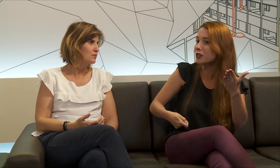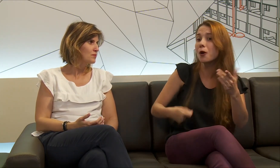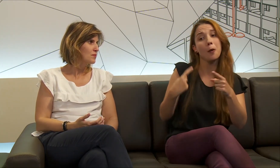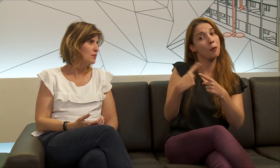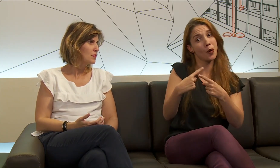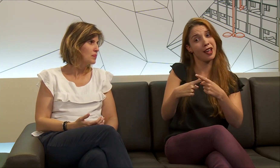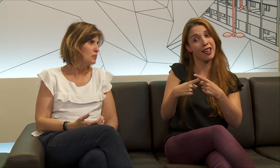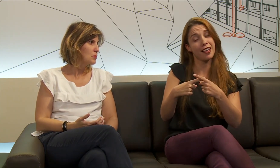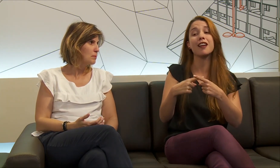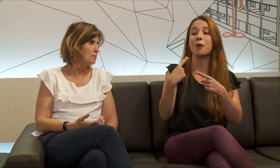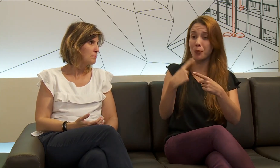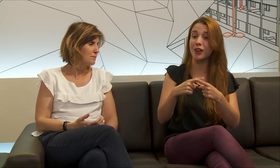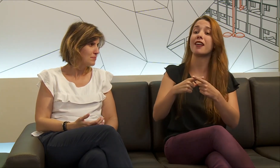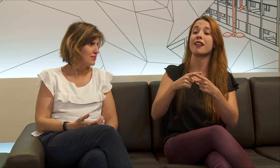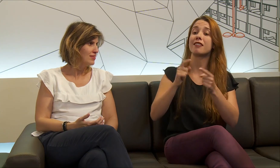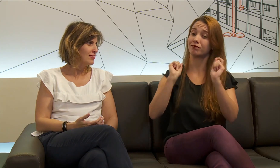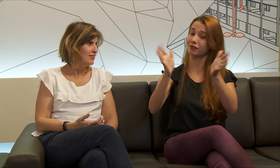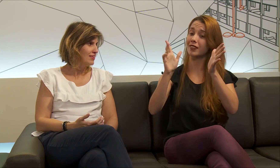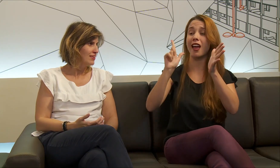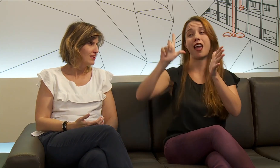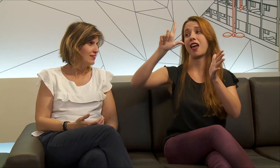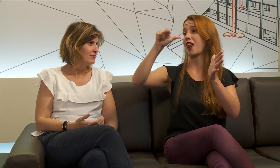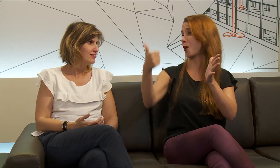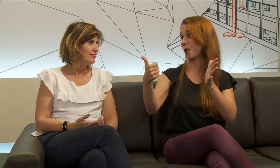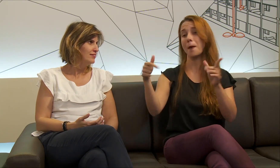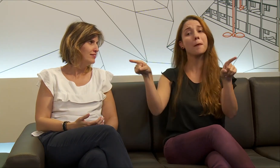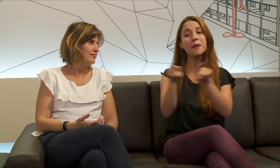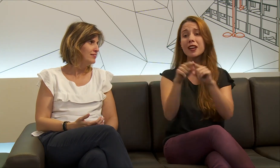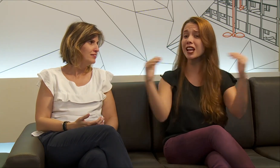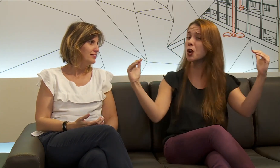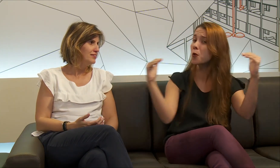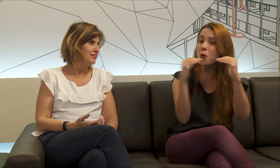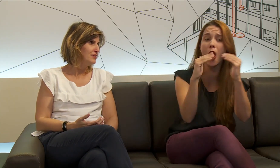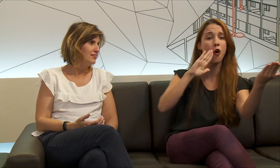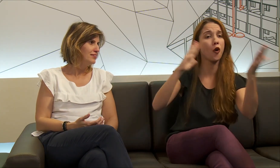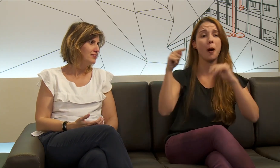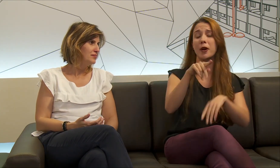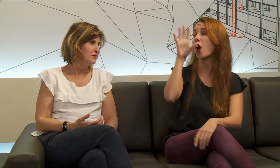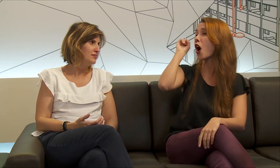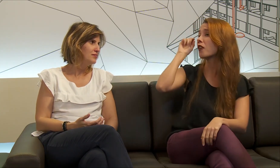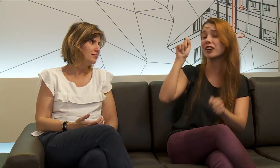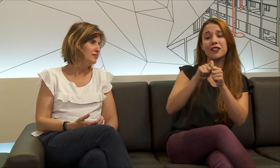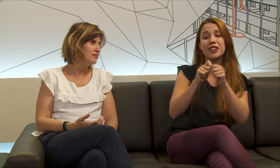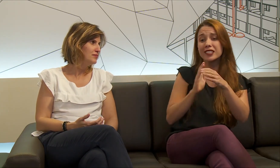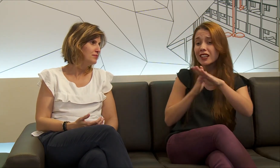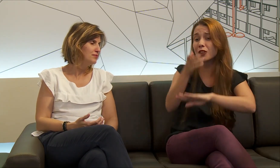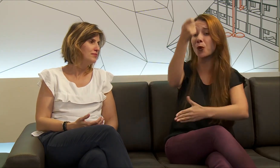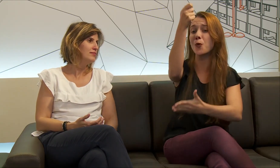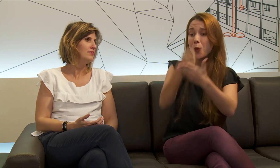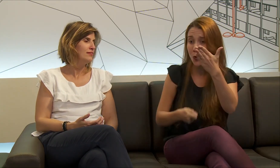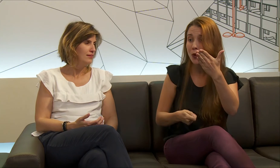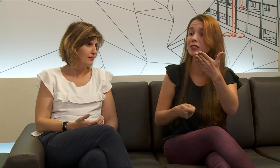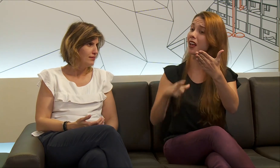nós fizemos um concurso e a língua de sinais, ela foi a nossa exigência